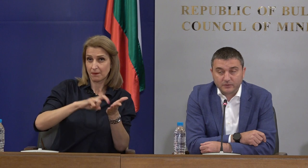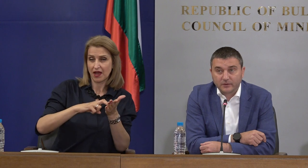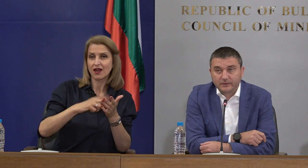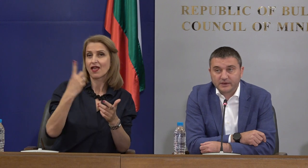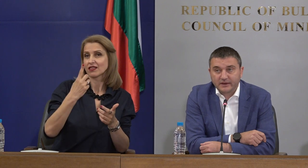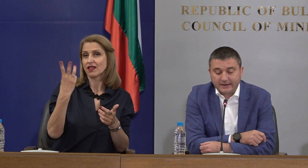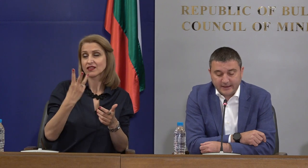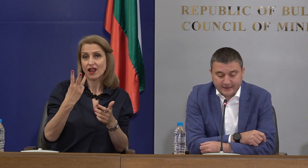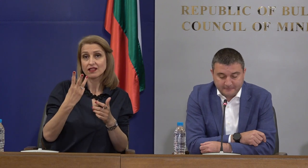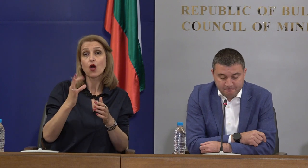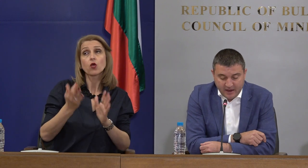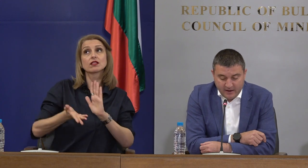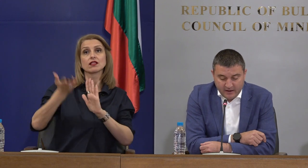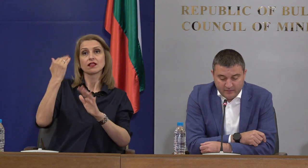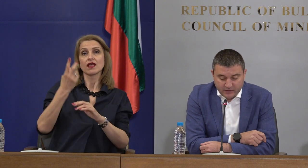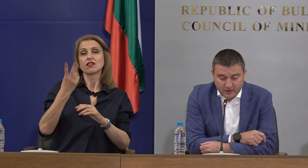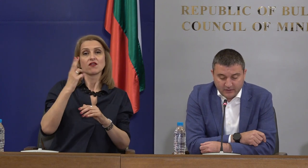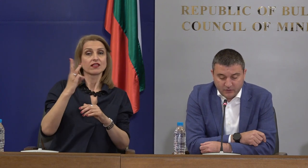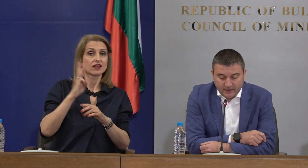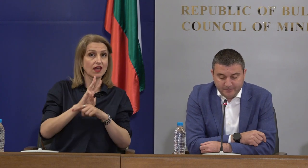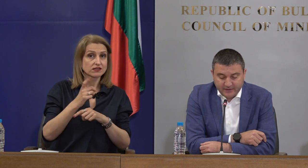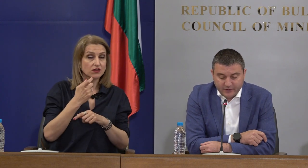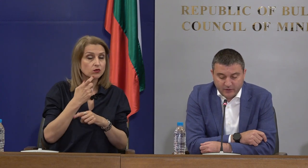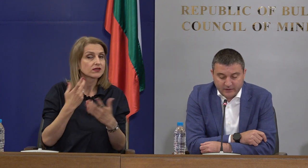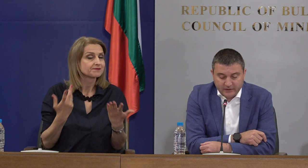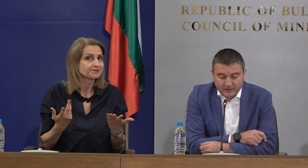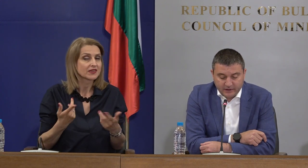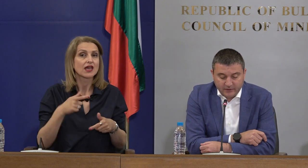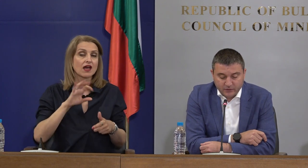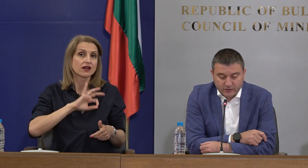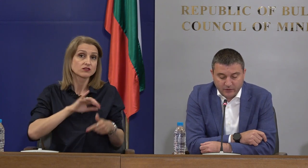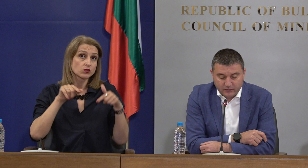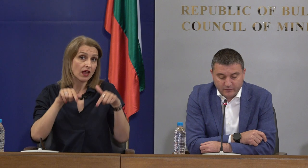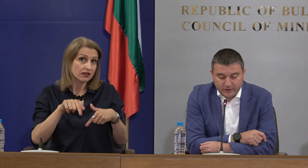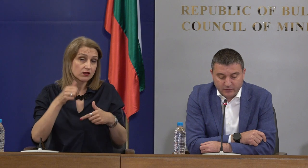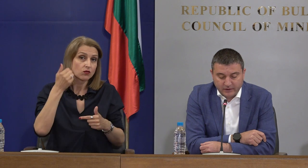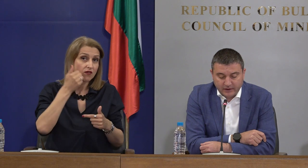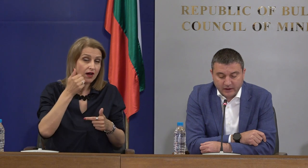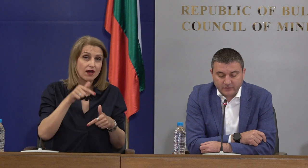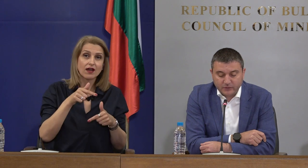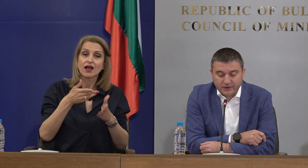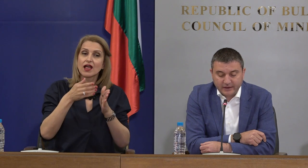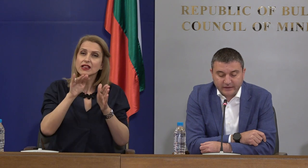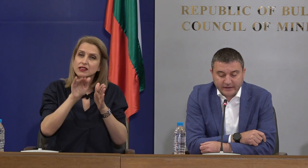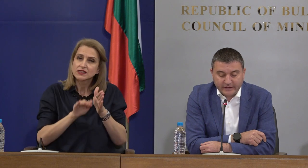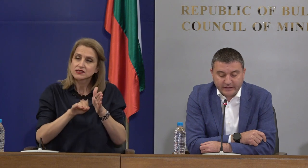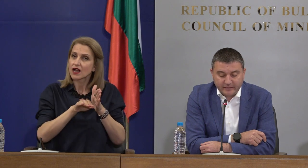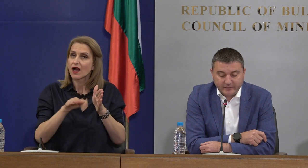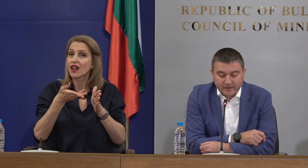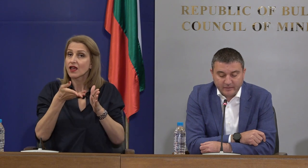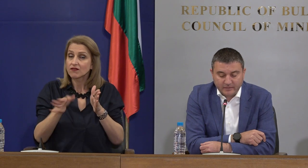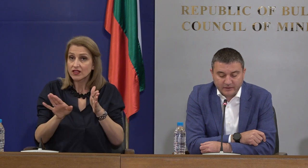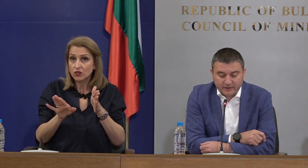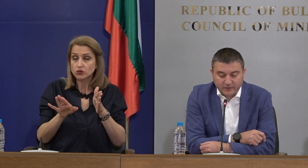трета от оборота е през 2013. В резултат на това, дисконтът за ниска ликвидност, с който инвеститорите налагат върху оценката на акциите